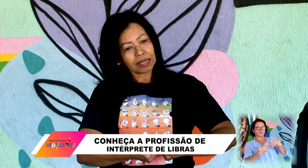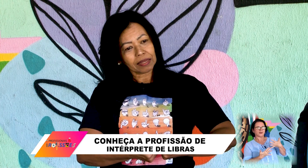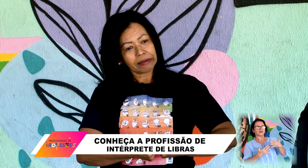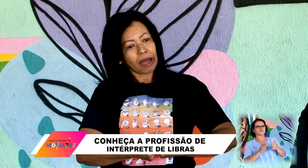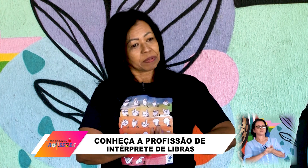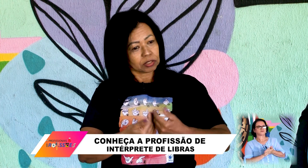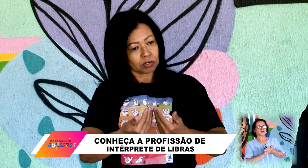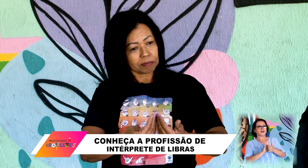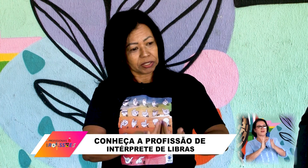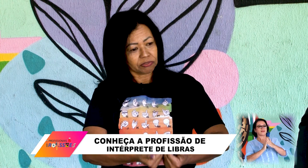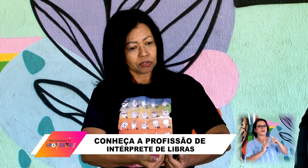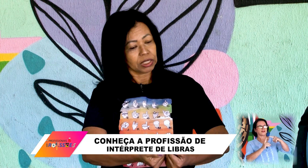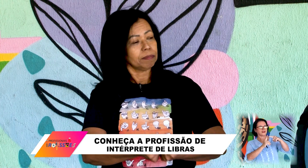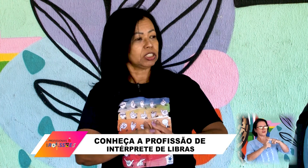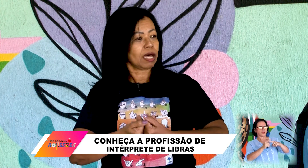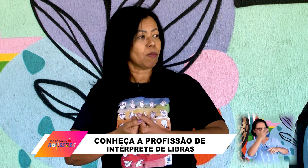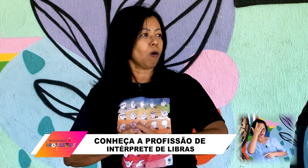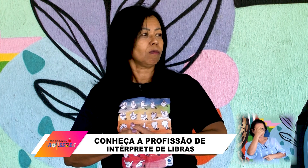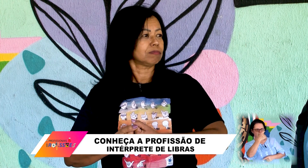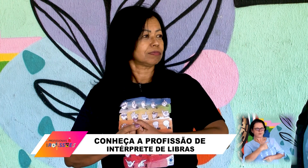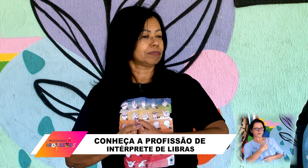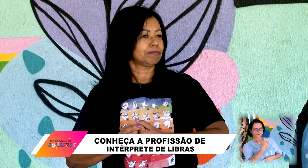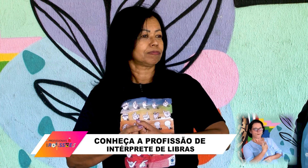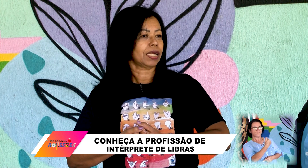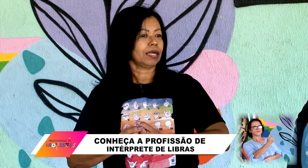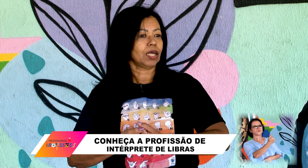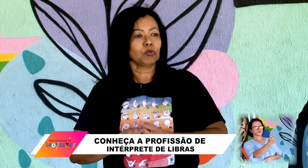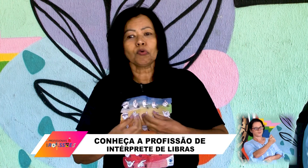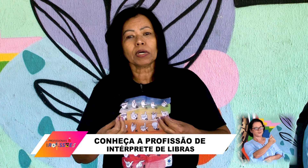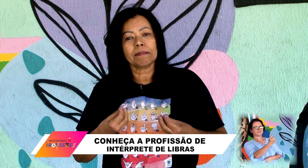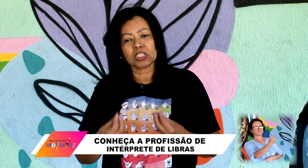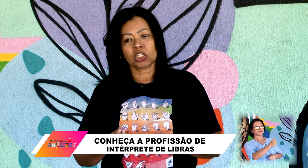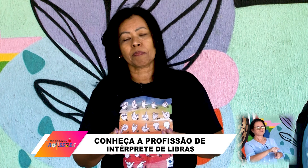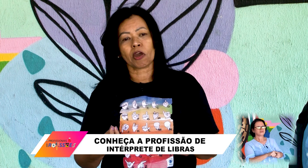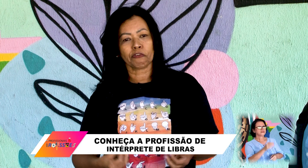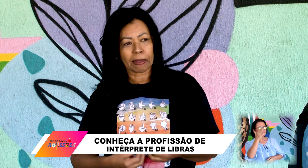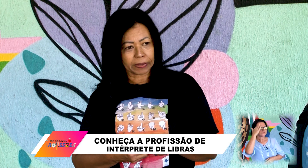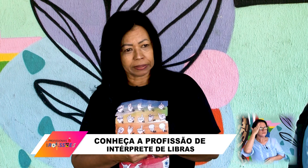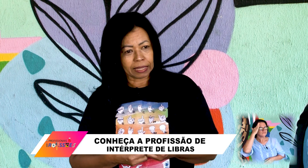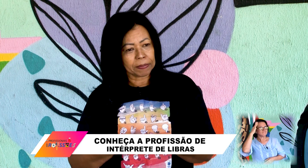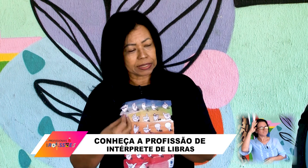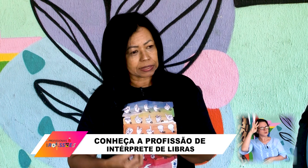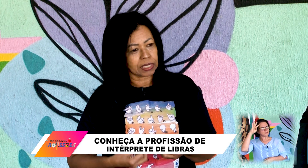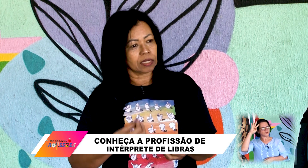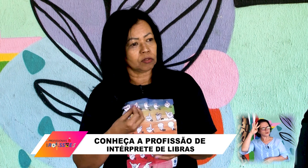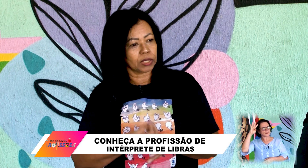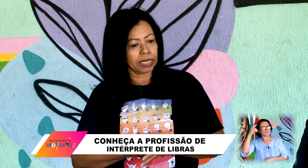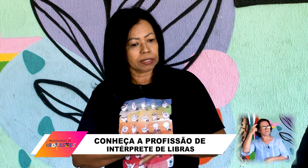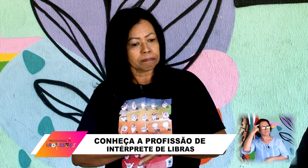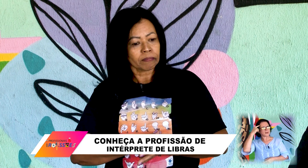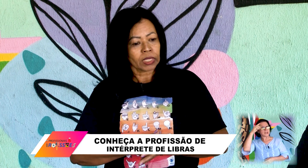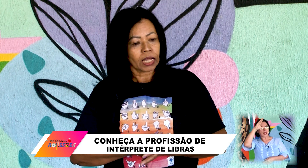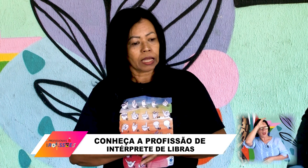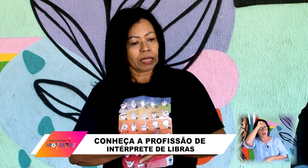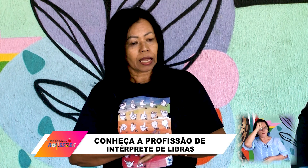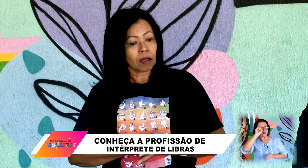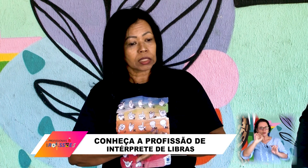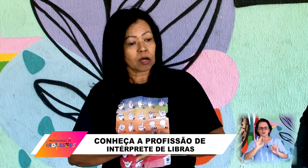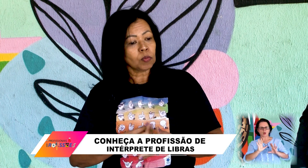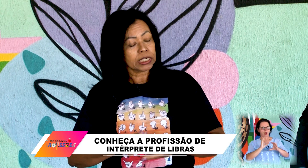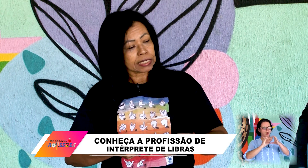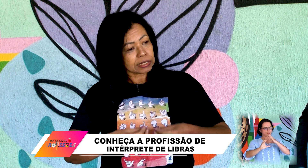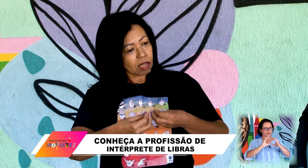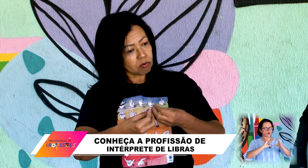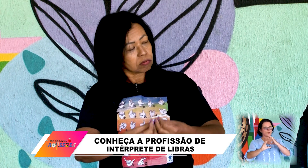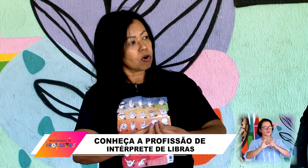lá a pessoa me viu e me chamou, né? Eu nunca imaginei, porque eu fui aprender pensando